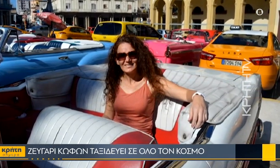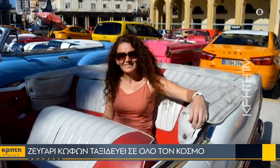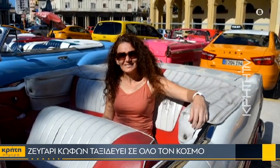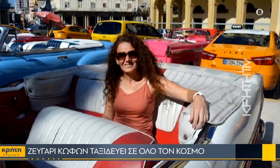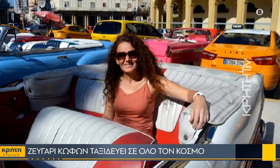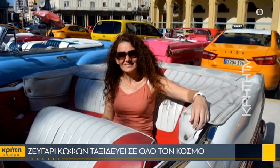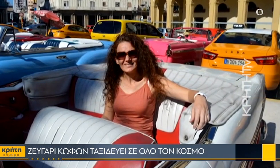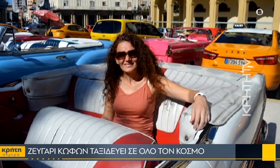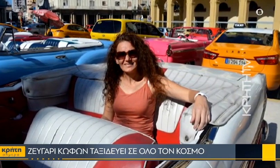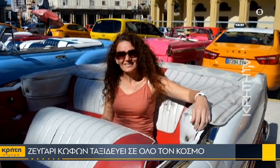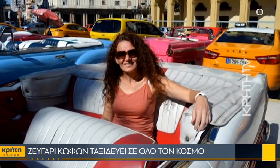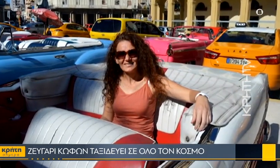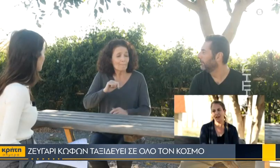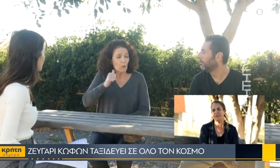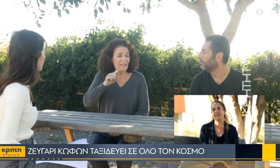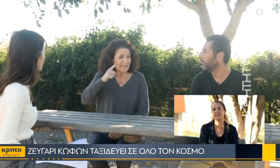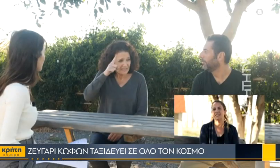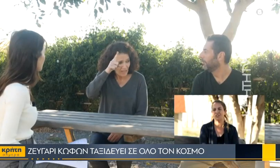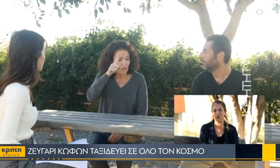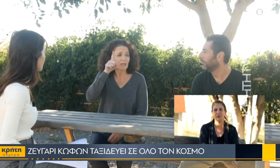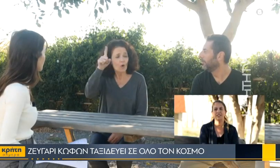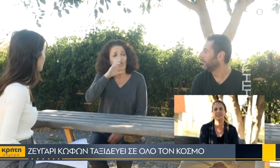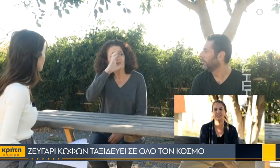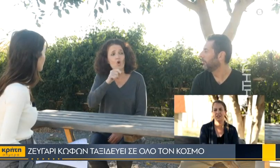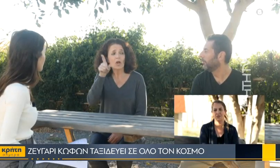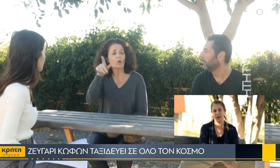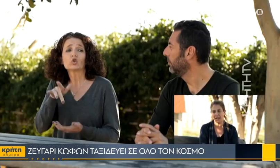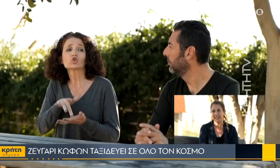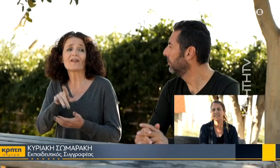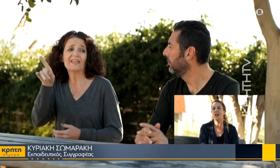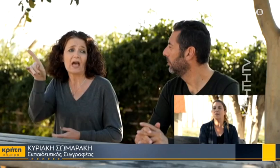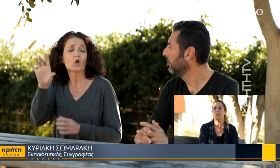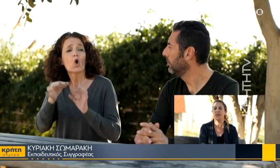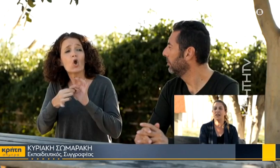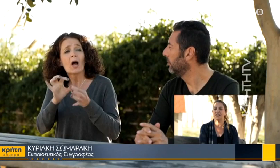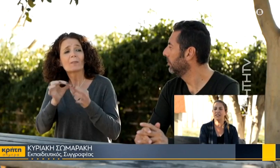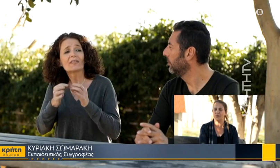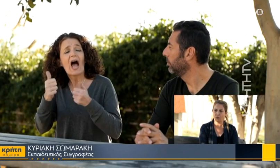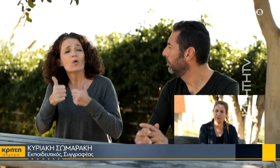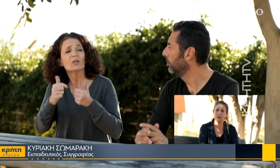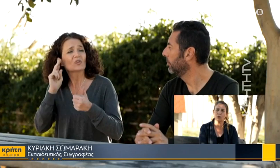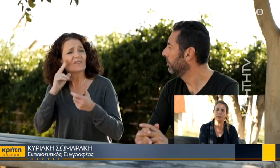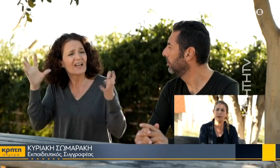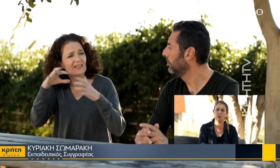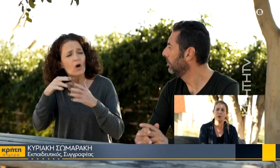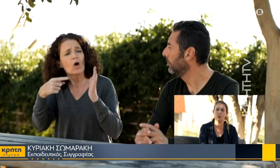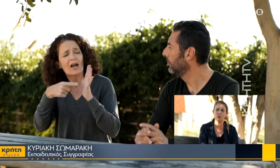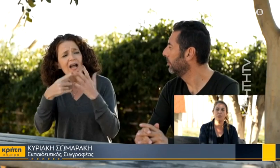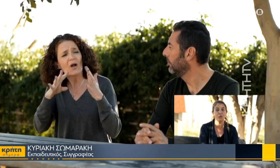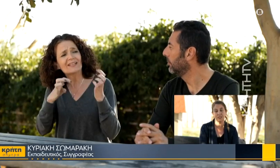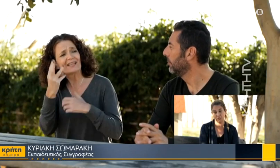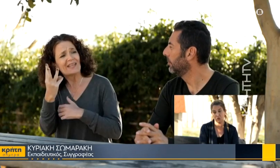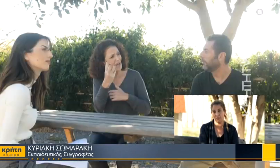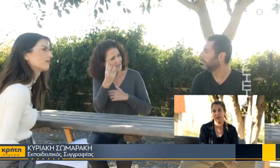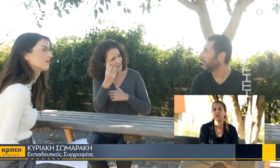αυτό? Το πρώτο ταξίδι που κάναμε ήταν στη Σόφια της Βουλγαρίας με την αφορμή των Ολυμπιακών